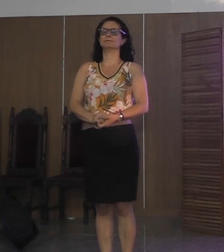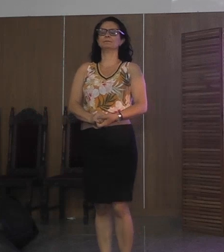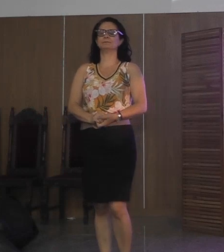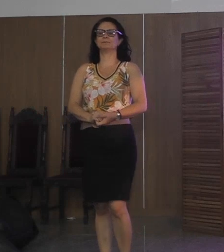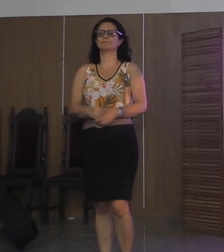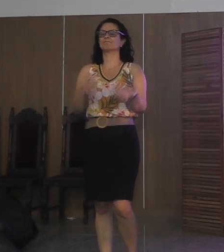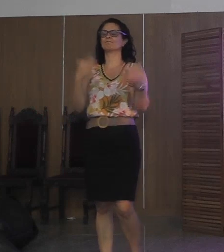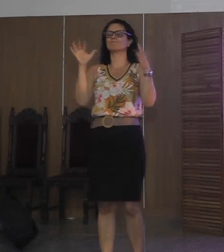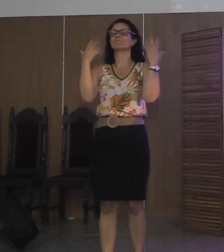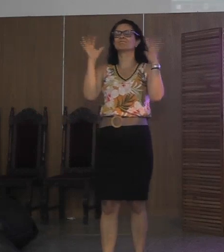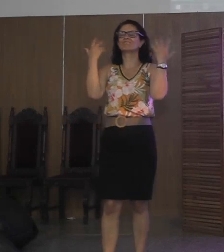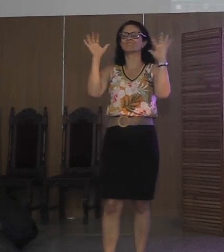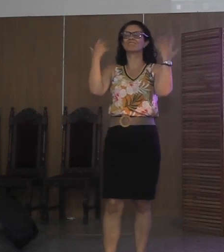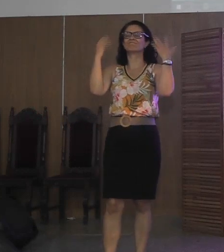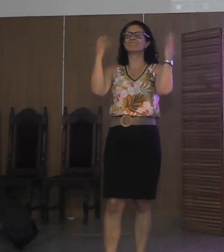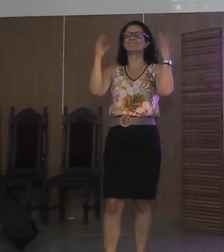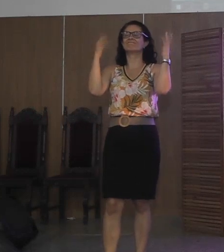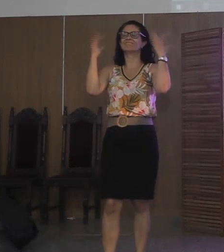Aleluia!